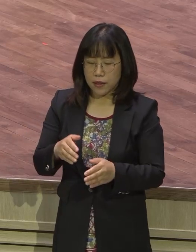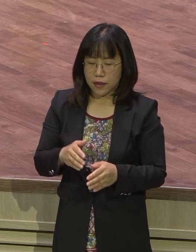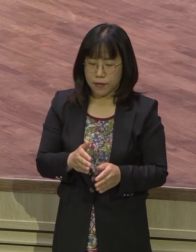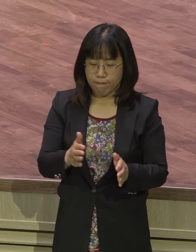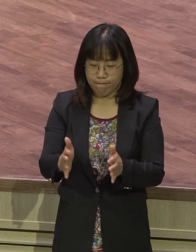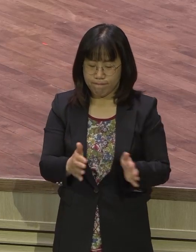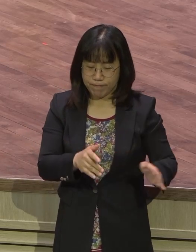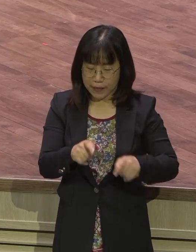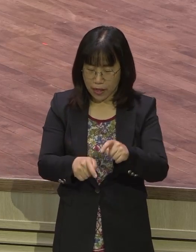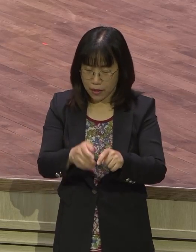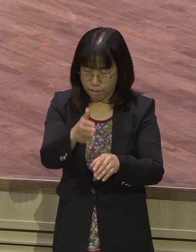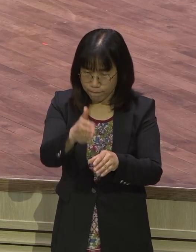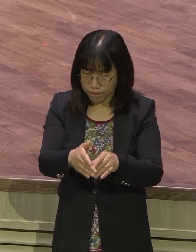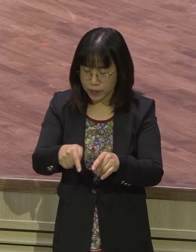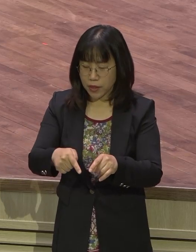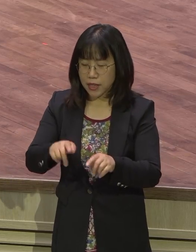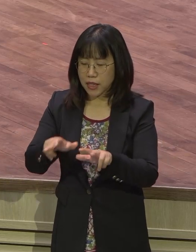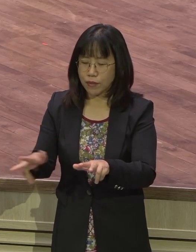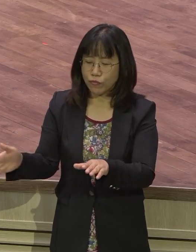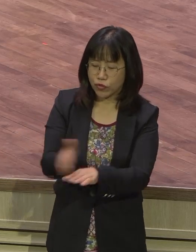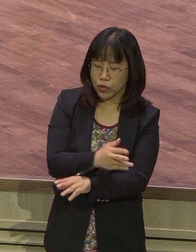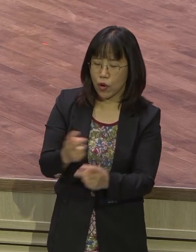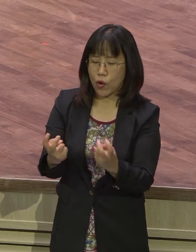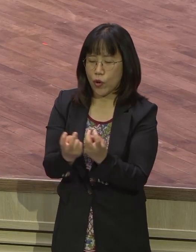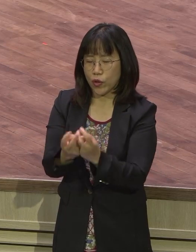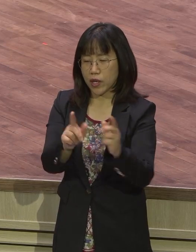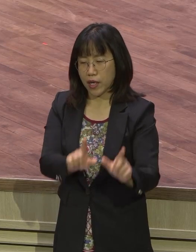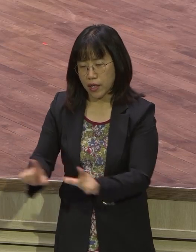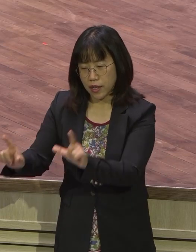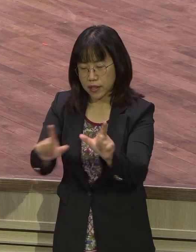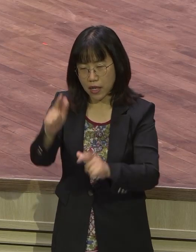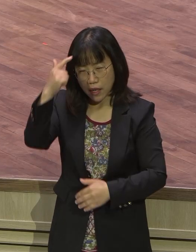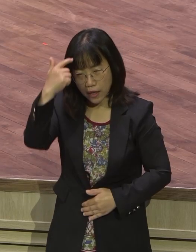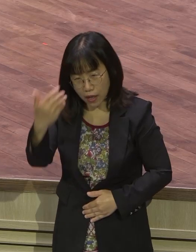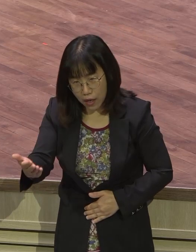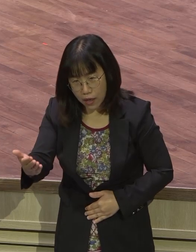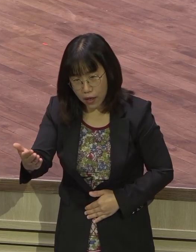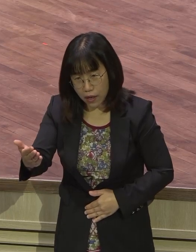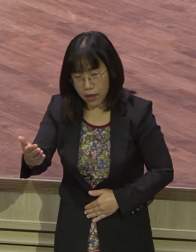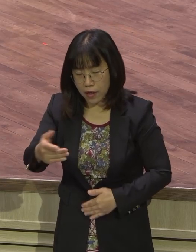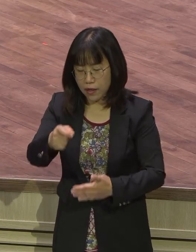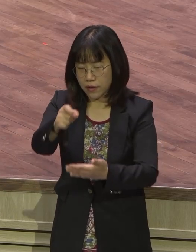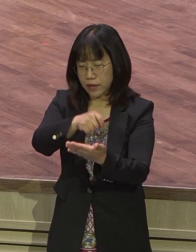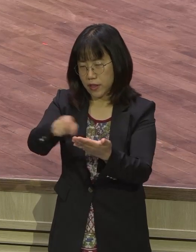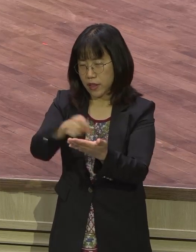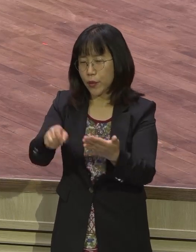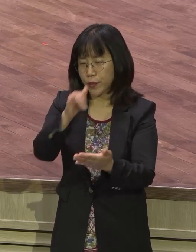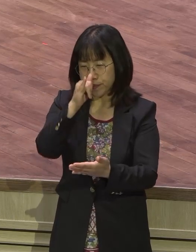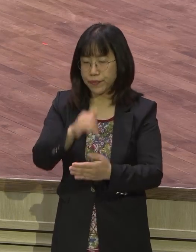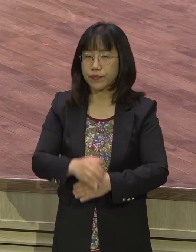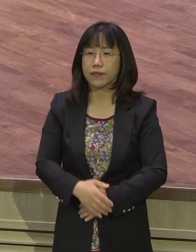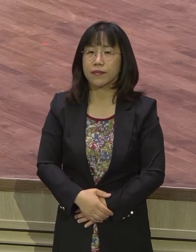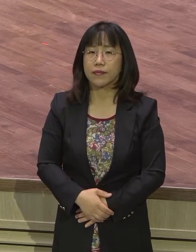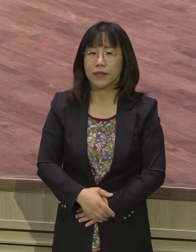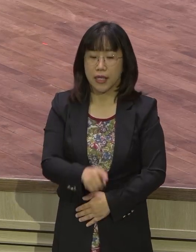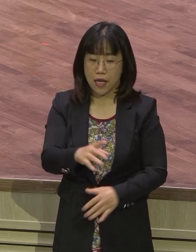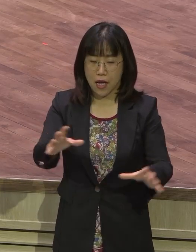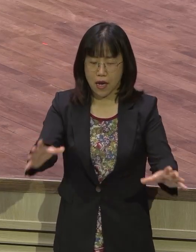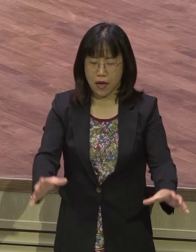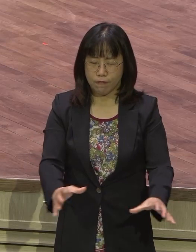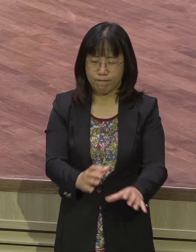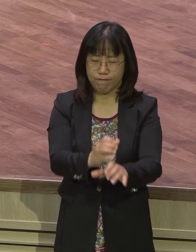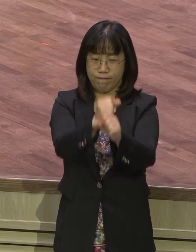살 것이냐 라고 하는 것이 기록되어 있는 말씀입니다. 이런 레위기의 핵심 주제를 한마디로